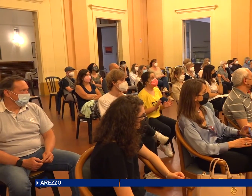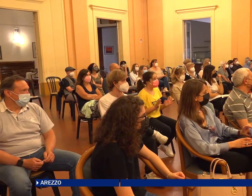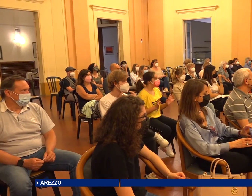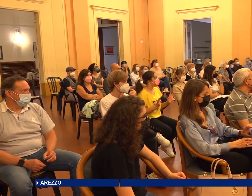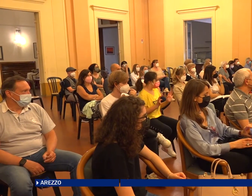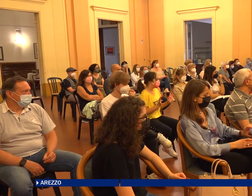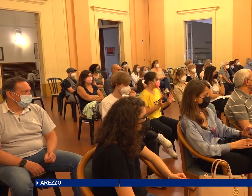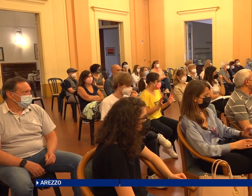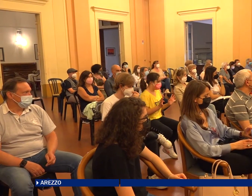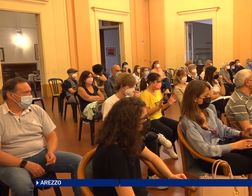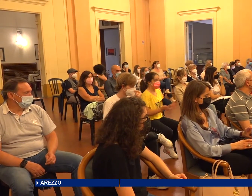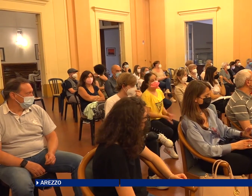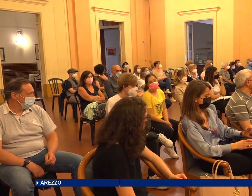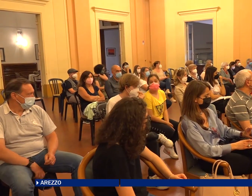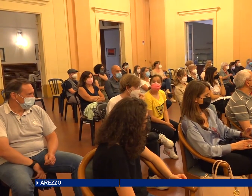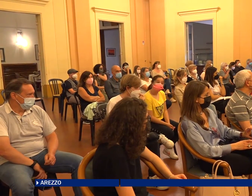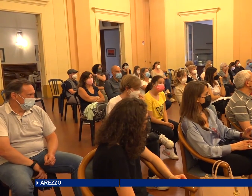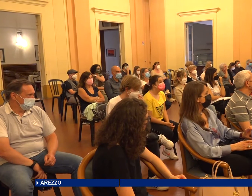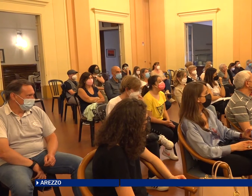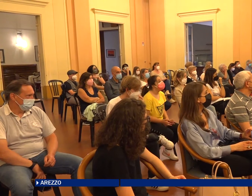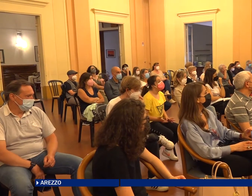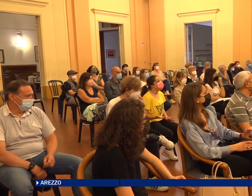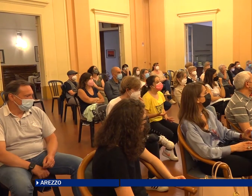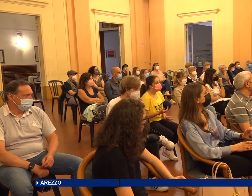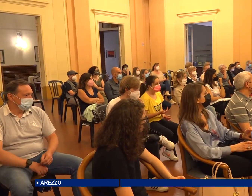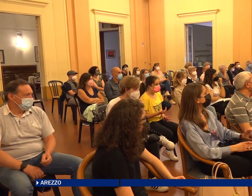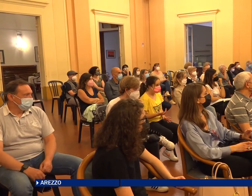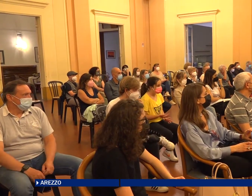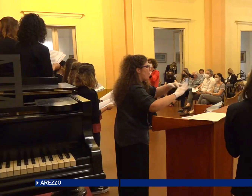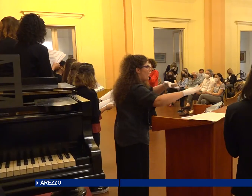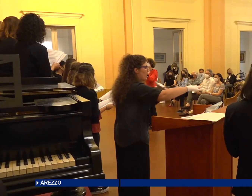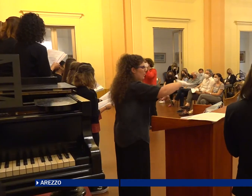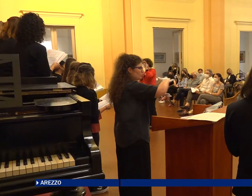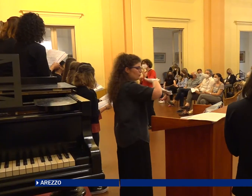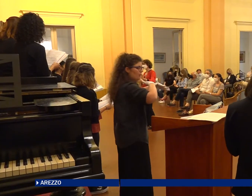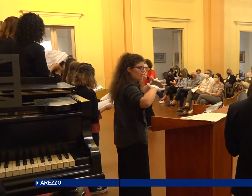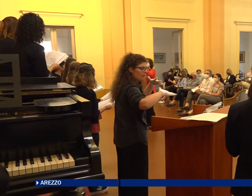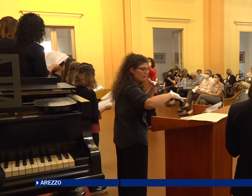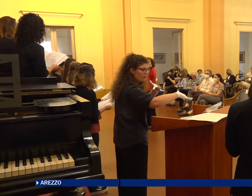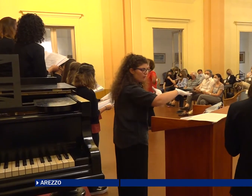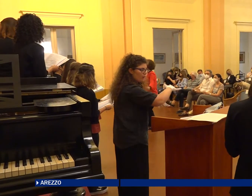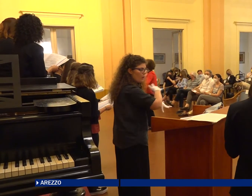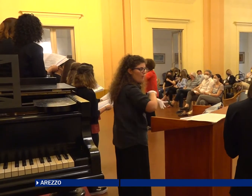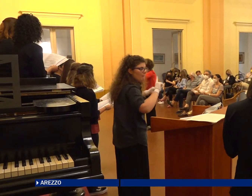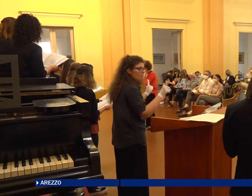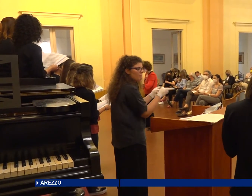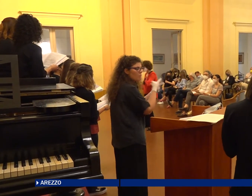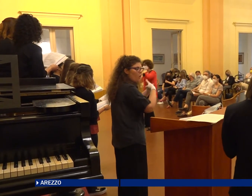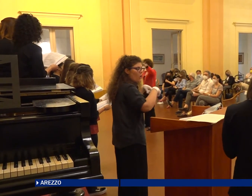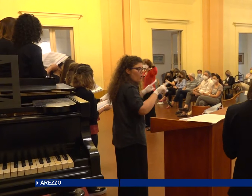e i ragazzi si esprimeranno in doppia modalità, si esprimeranno con i gesti LIS e saranno guidati dalla